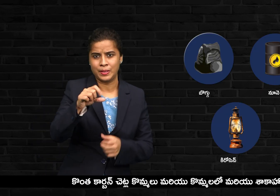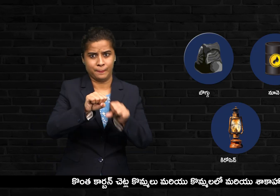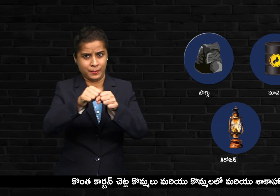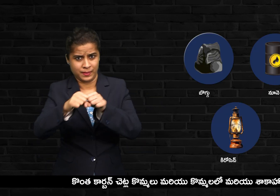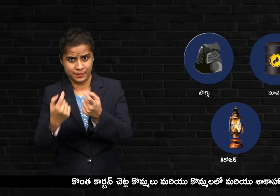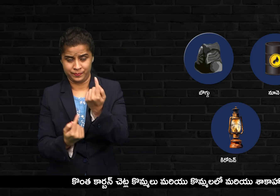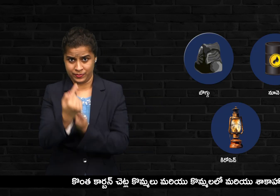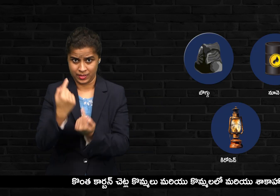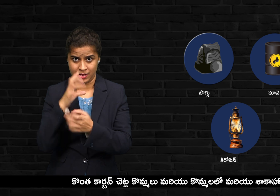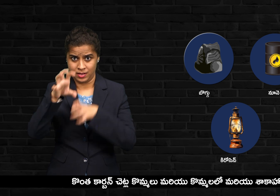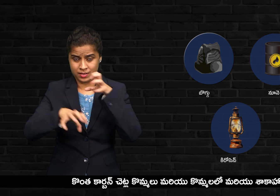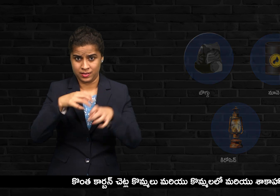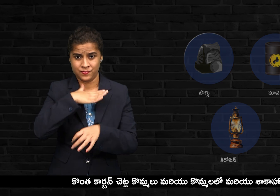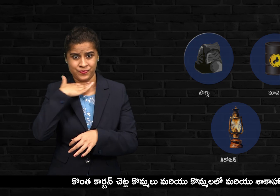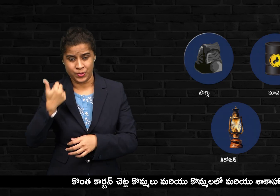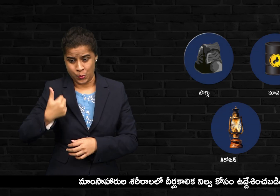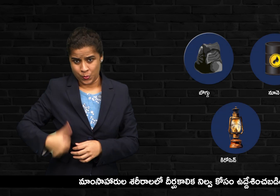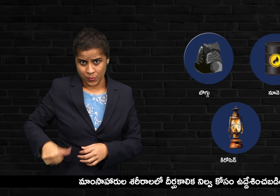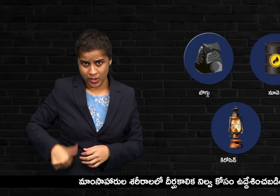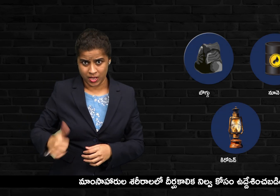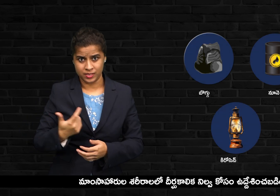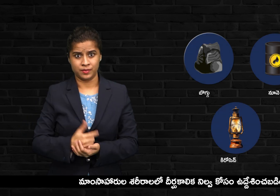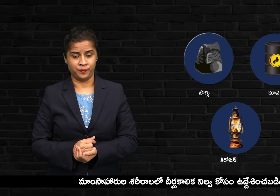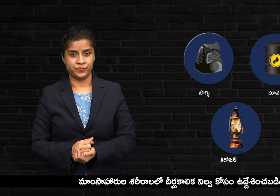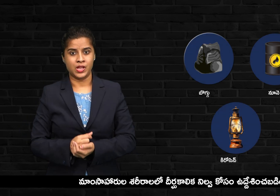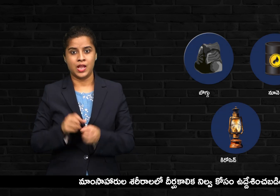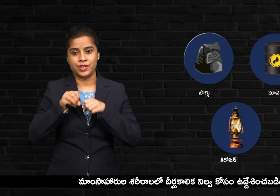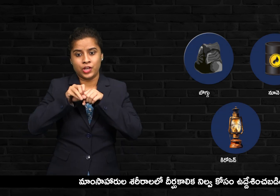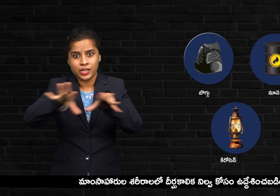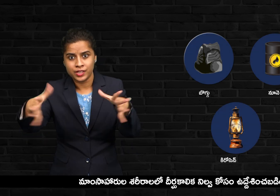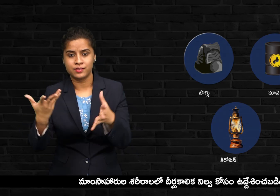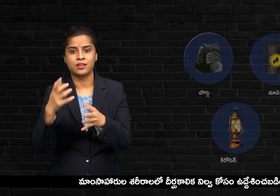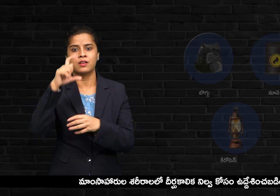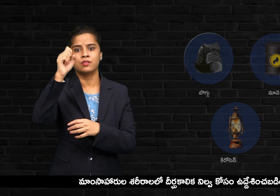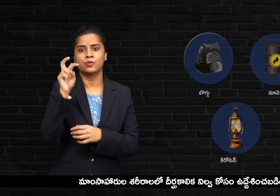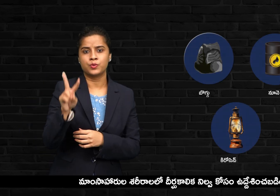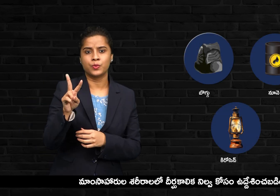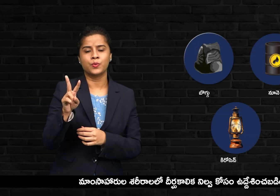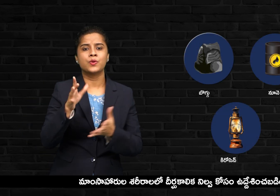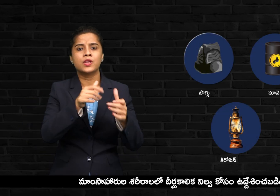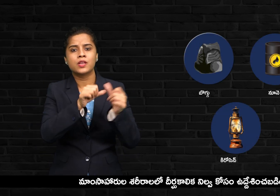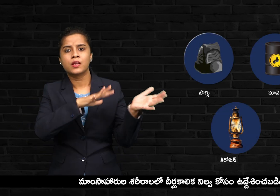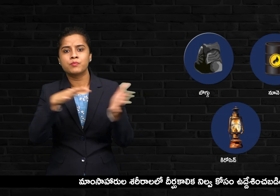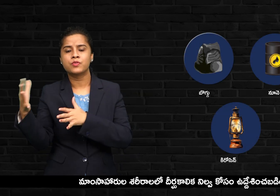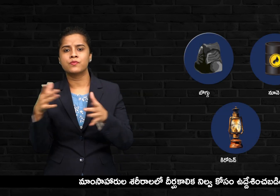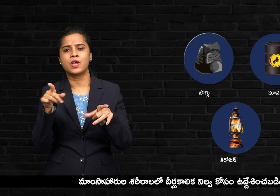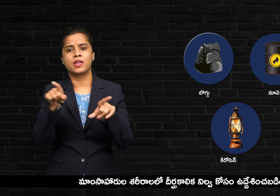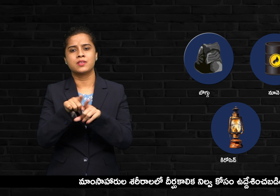మరియు శాకాహారులు మరియు మాంసాహారుల శరీరంలో దీర్ఘకాలిక నిల్వ కోసం ఉద్దేశించబడింది